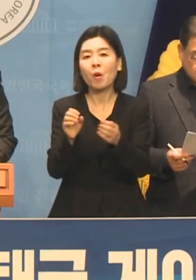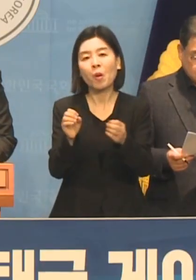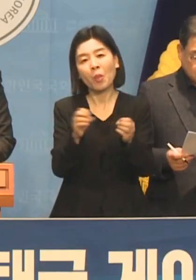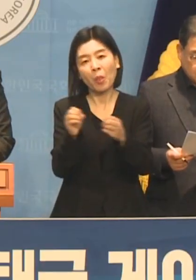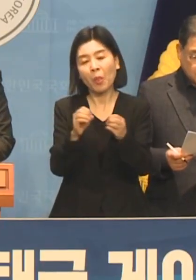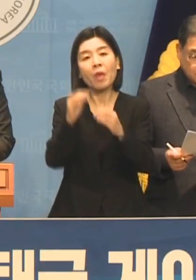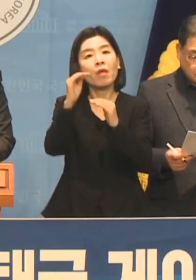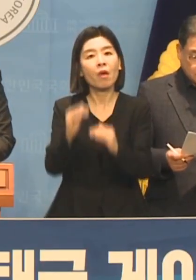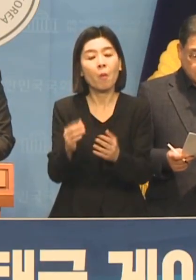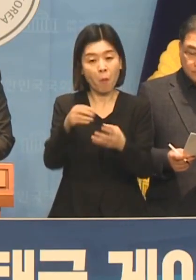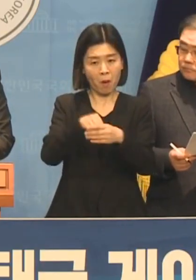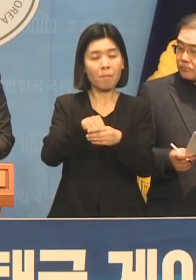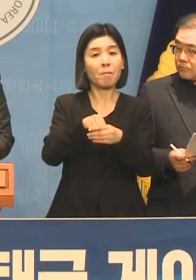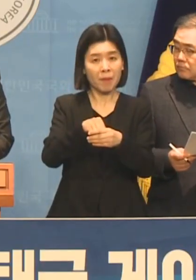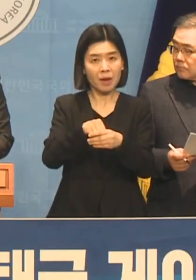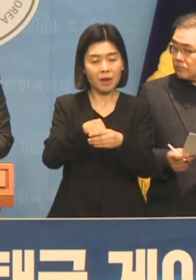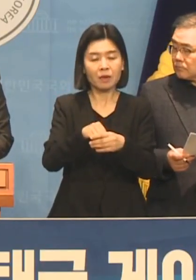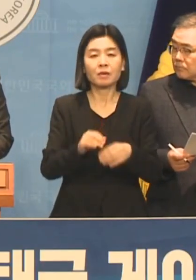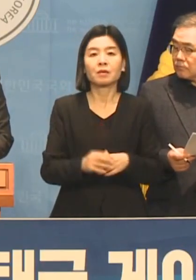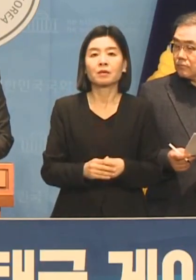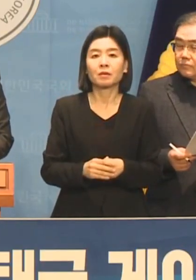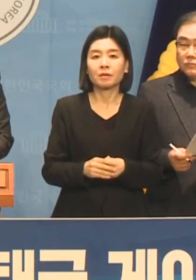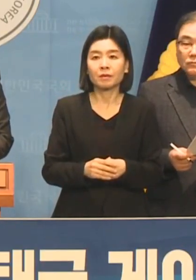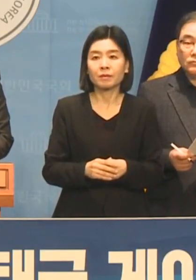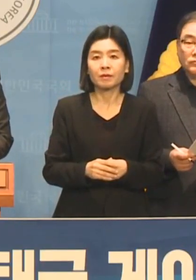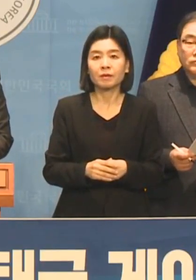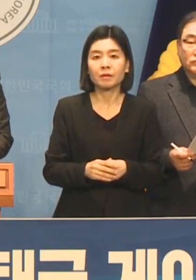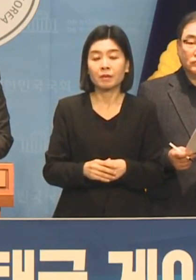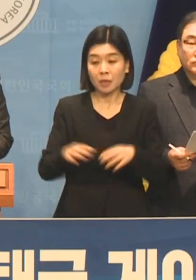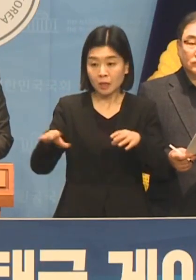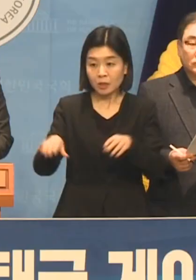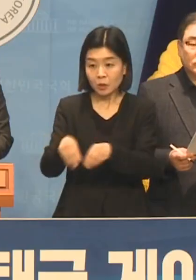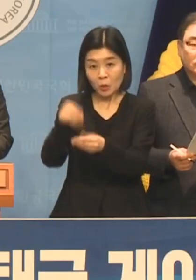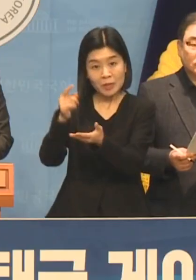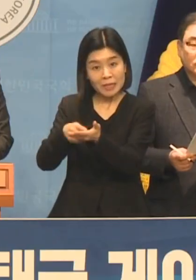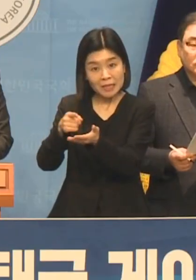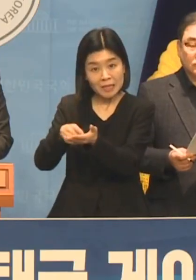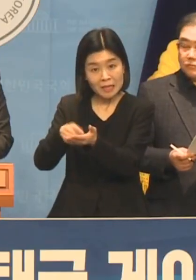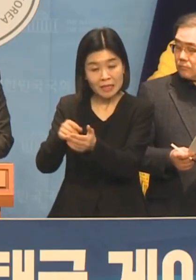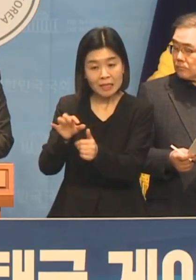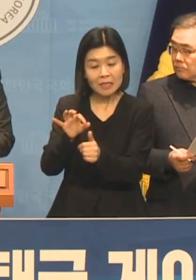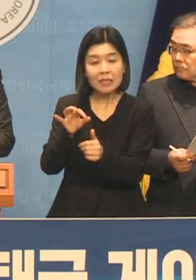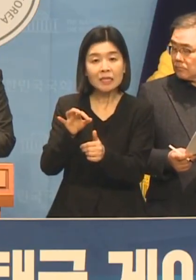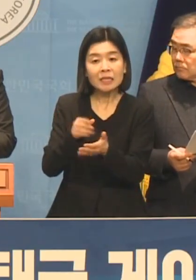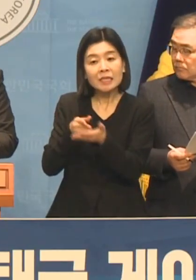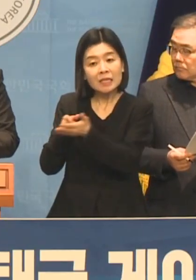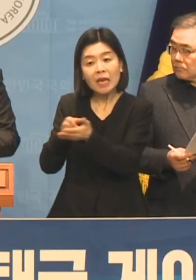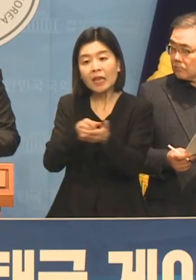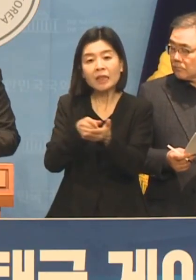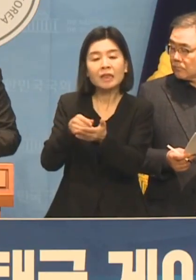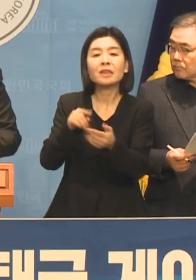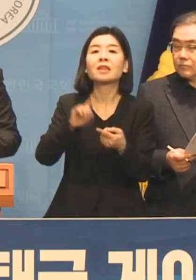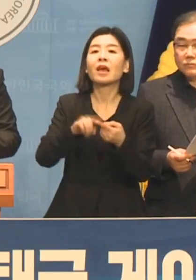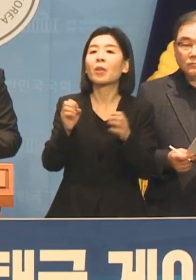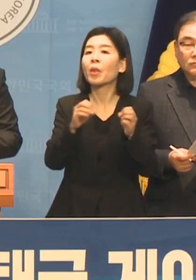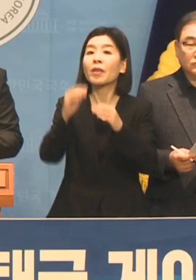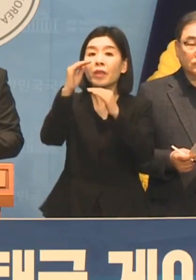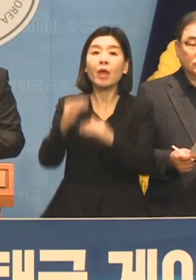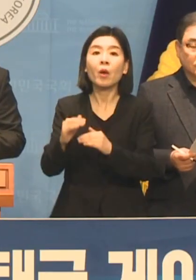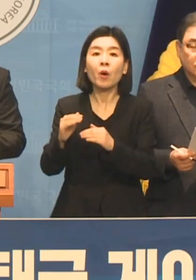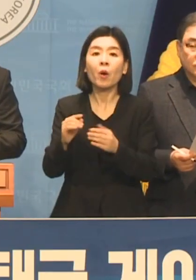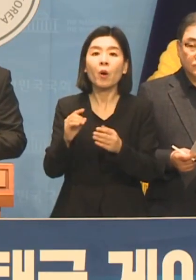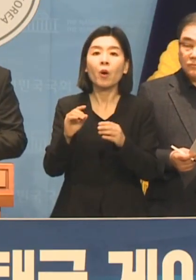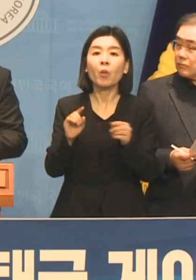전에 그 관련된 총리직 흥정과 관련된 부분을 먼저 그 녹음된 부분을 듣고 시작을